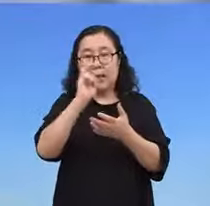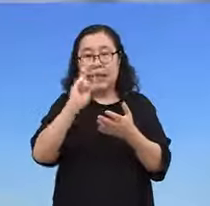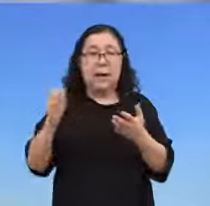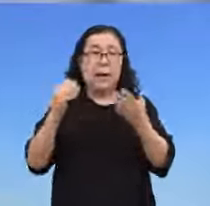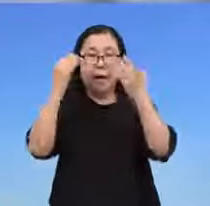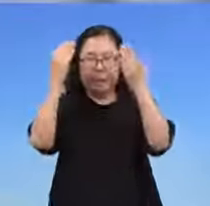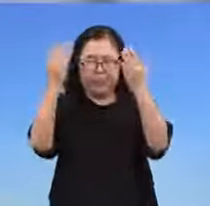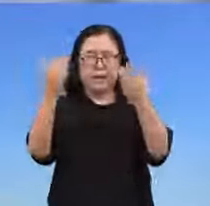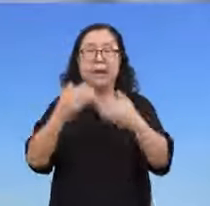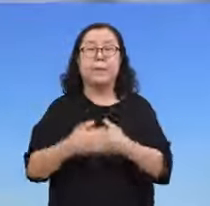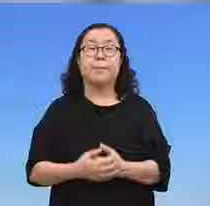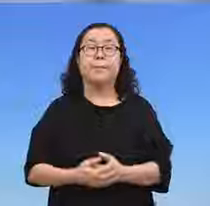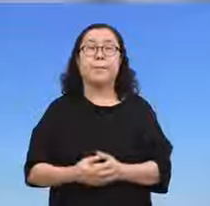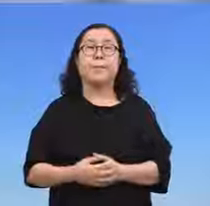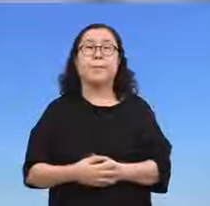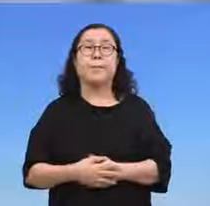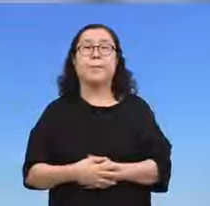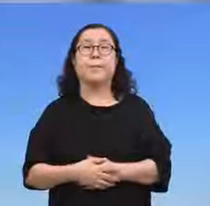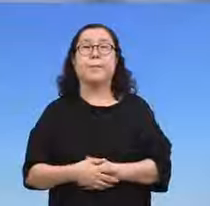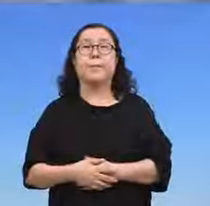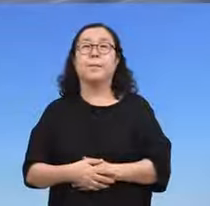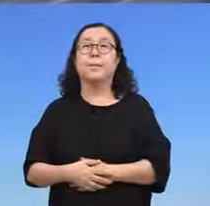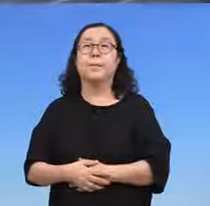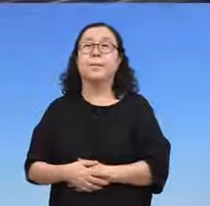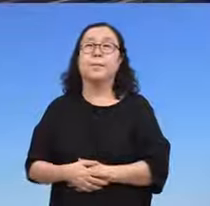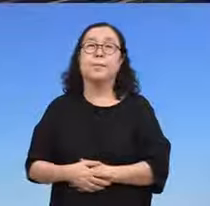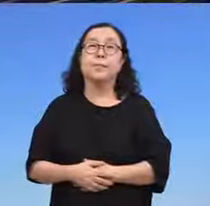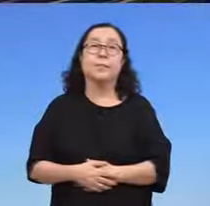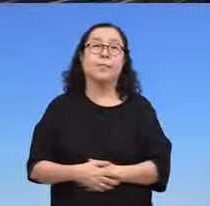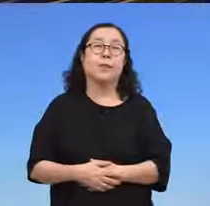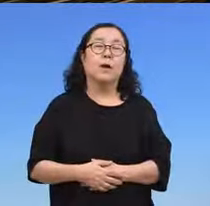우리 함께 기도해.